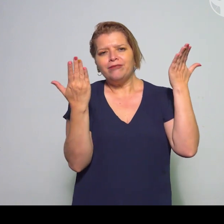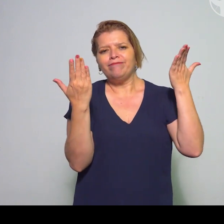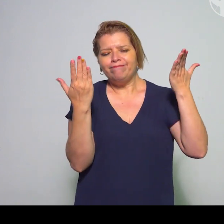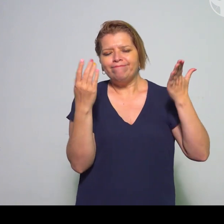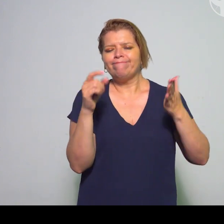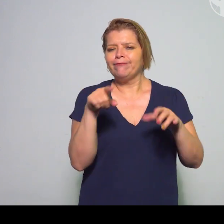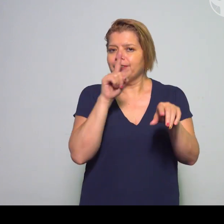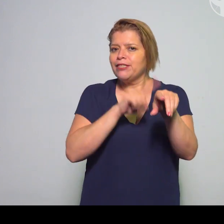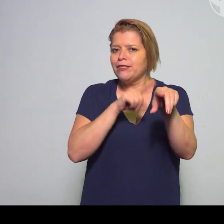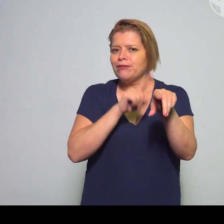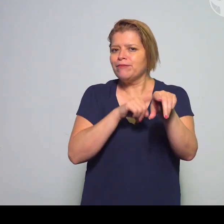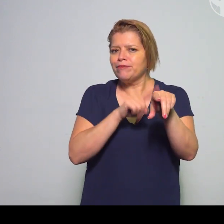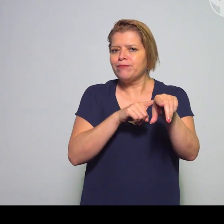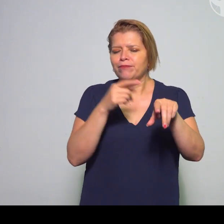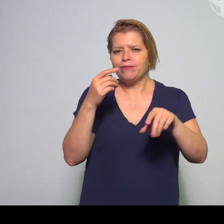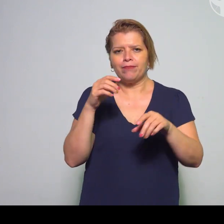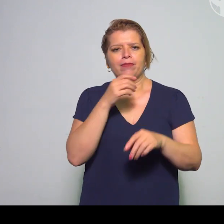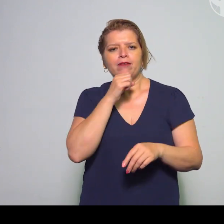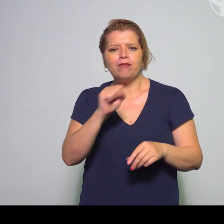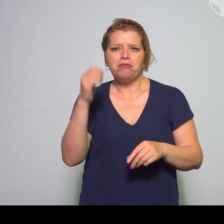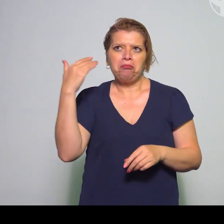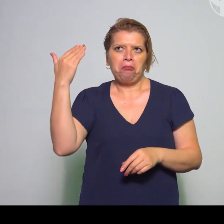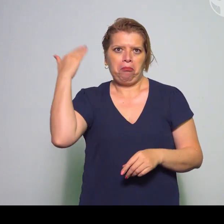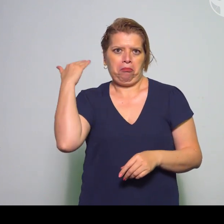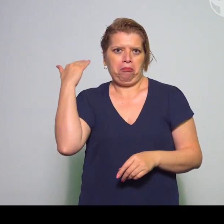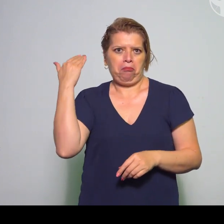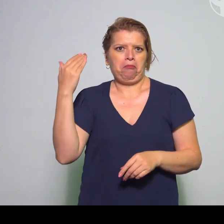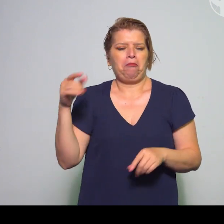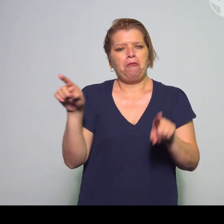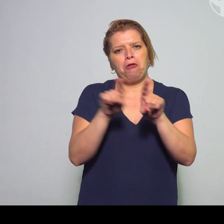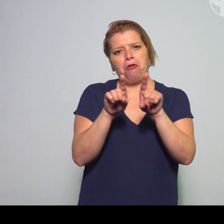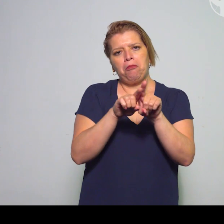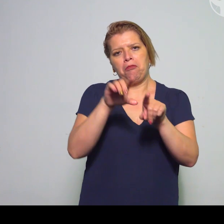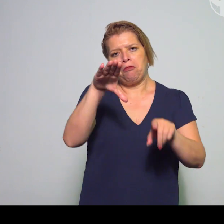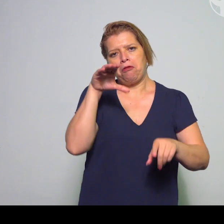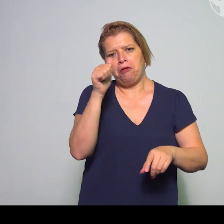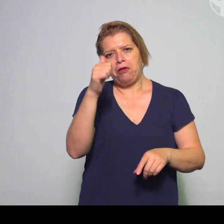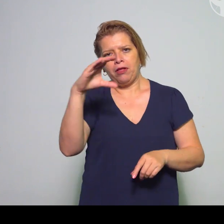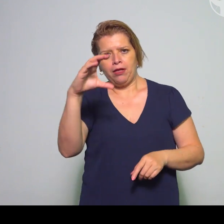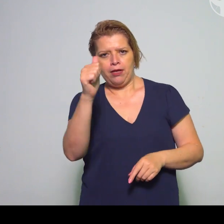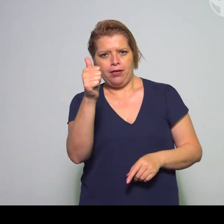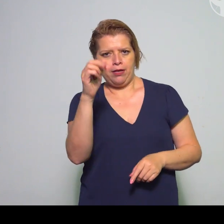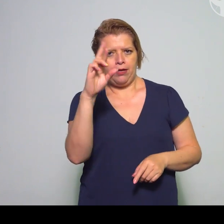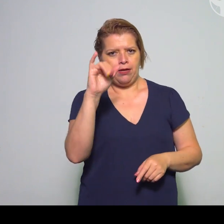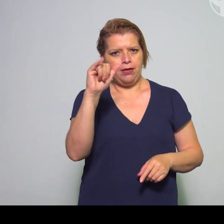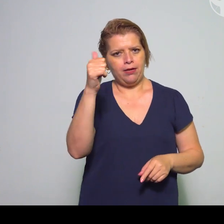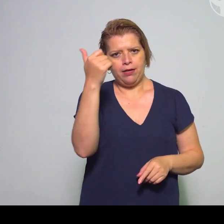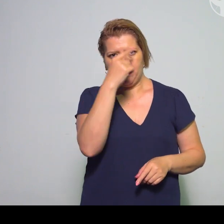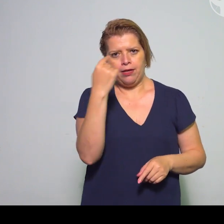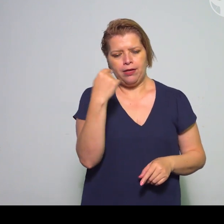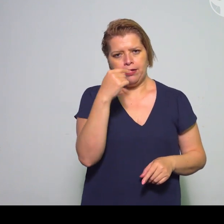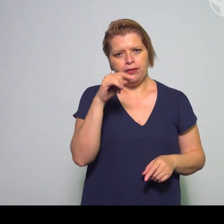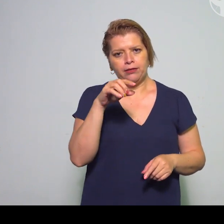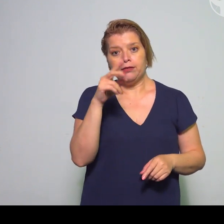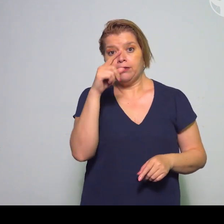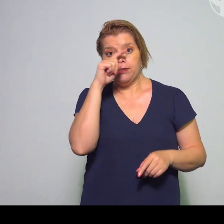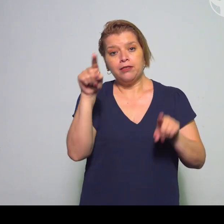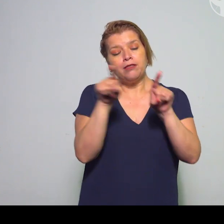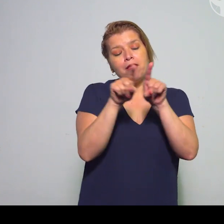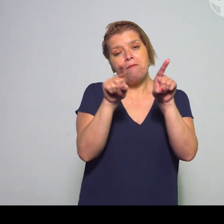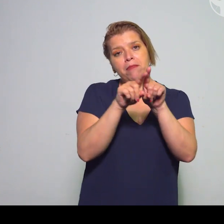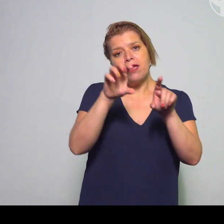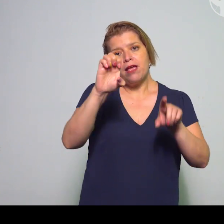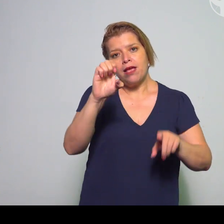Zacarías y de Elizabeth, porque seguramente, aunque la palabra no lo dice explícitamente, esa situación entre ellos pudo haber